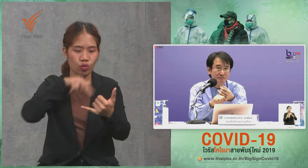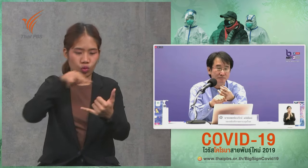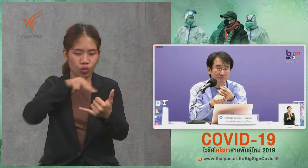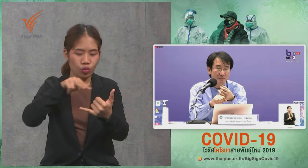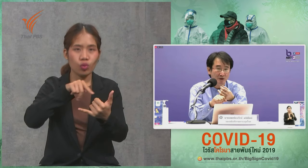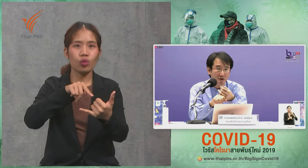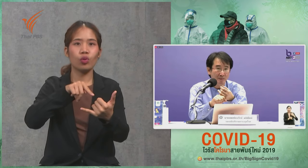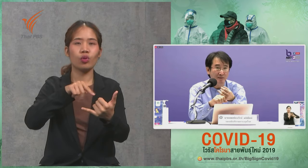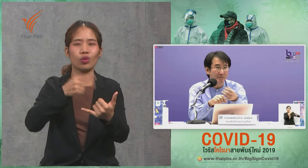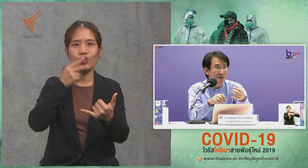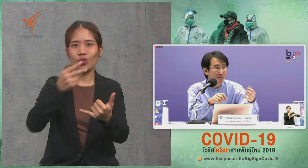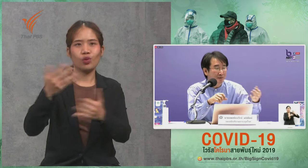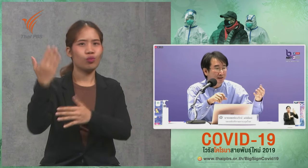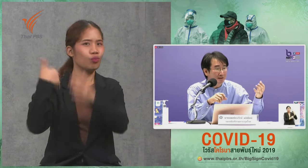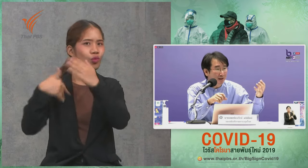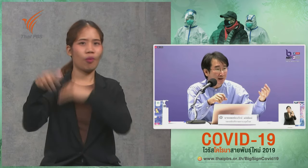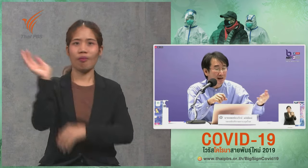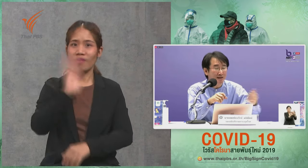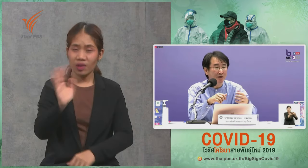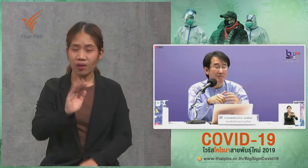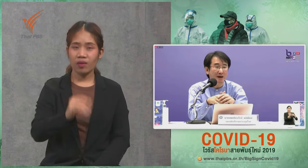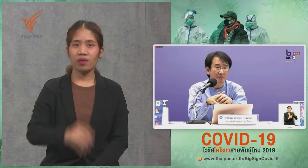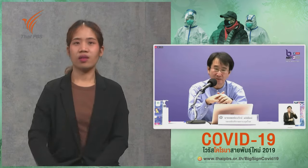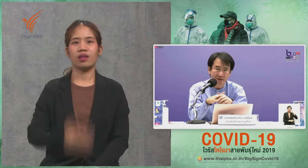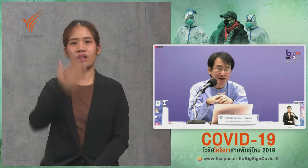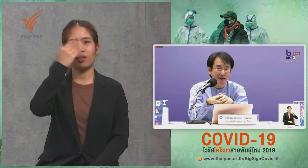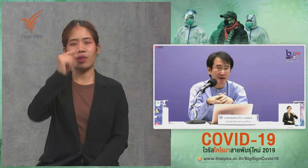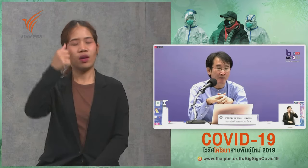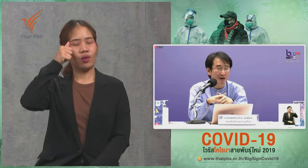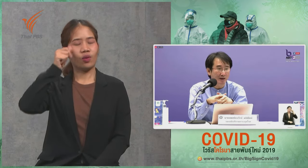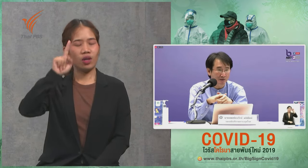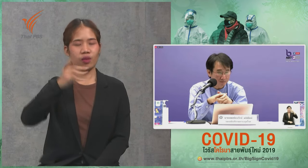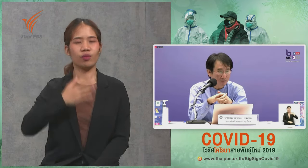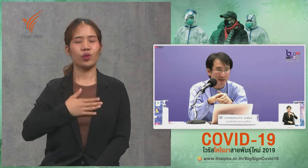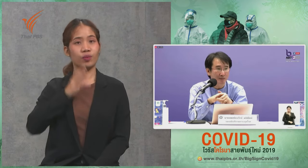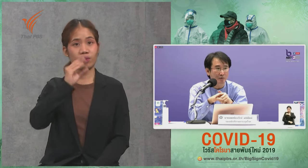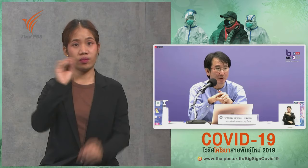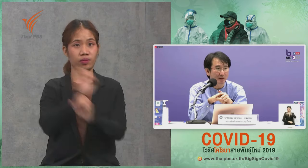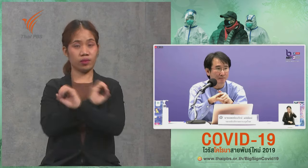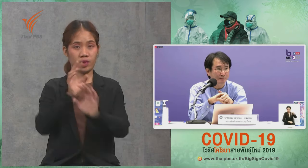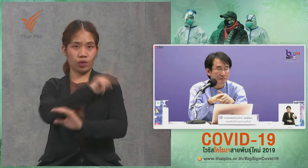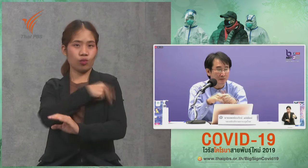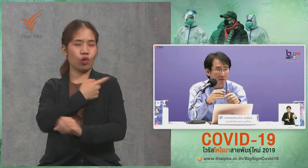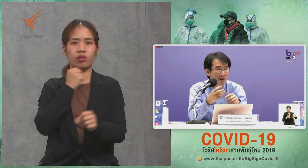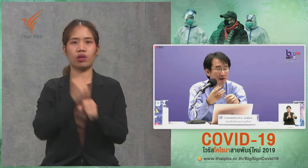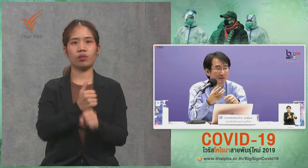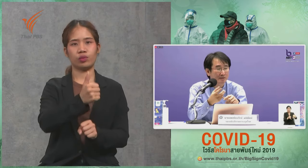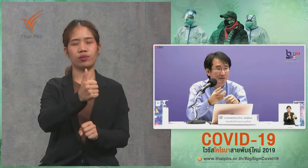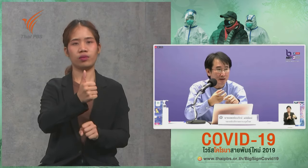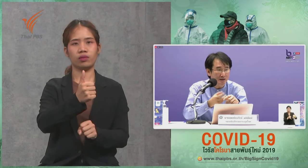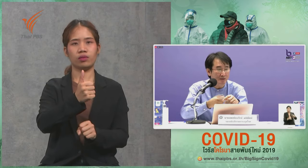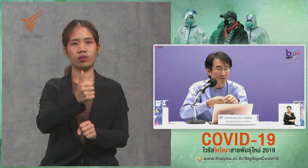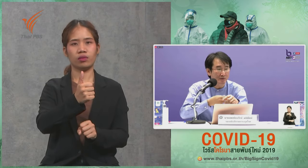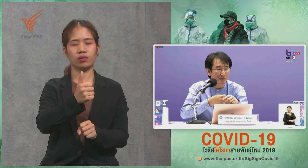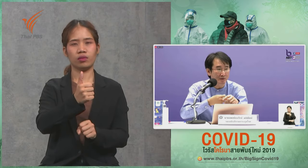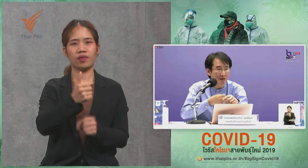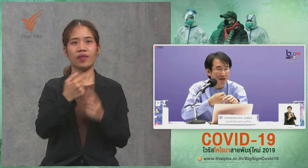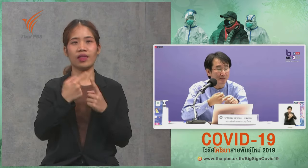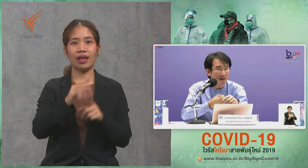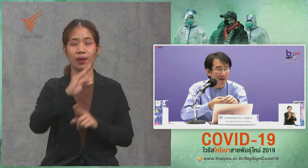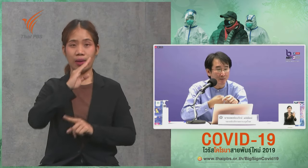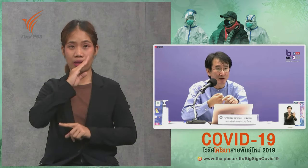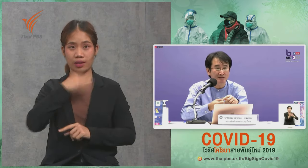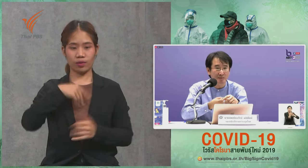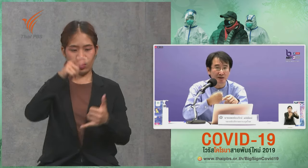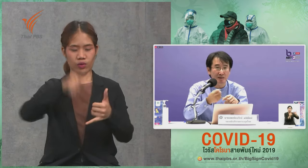ละนึกออกไหมครับเพราะฉะนั้นในวันแรกที่เขาไปผมยืนยันนะครับว่าแพทย์ทำถูกแล้วแต่ว่าถ้าเกิดคนไข้